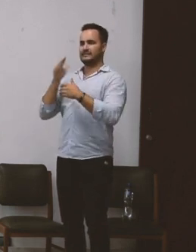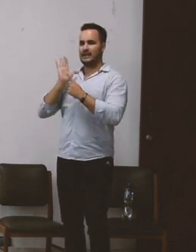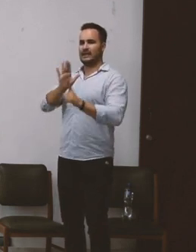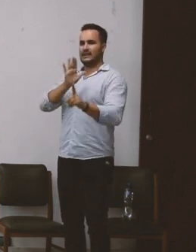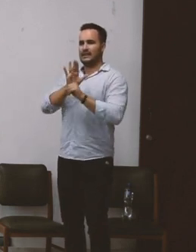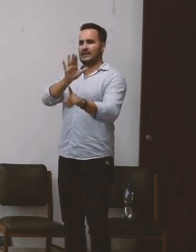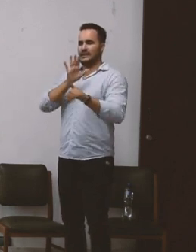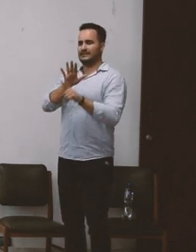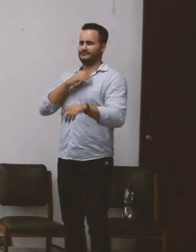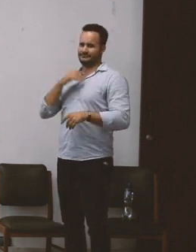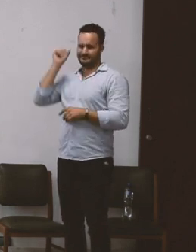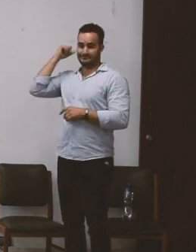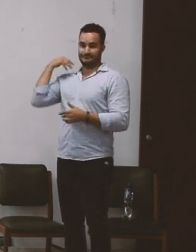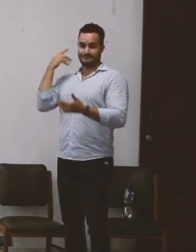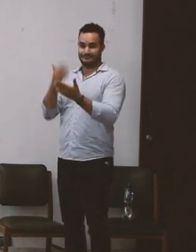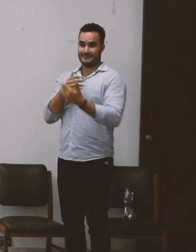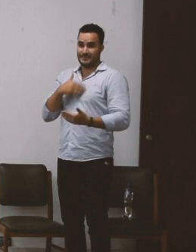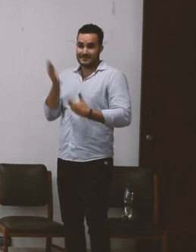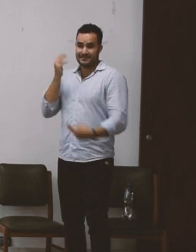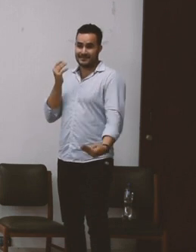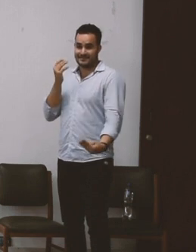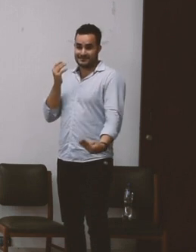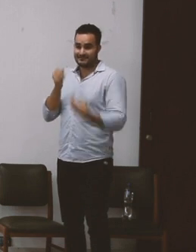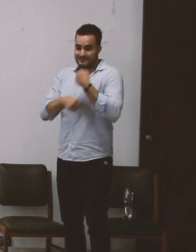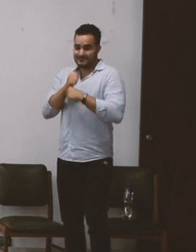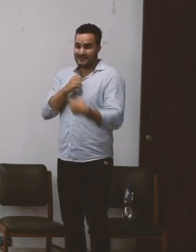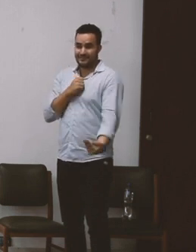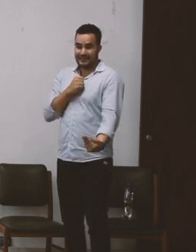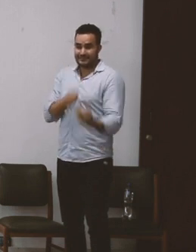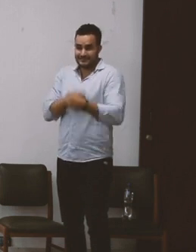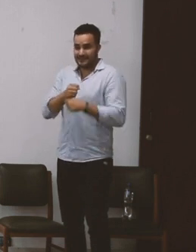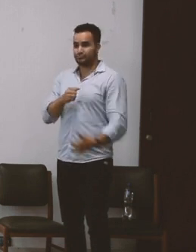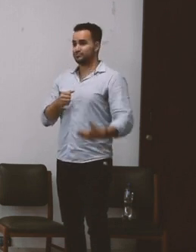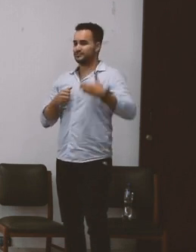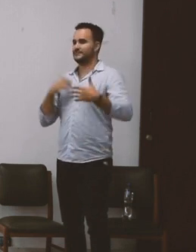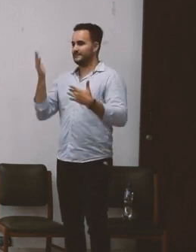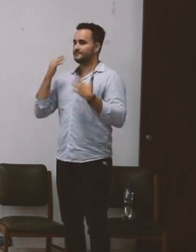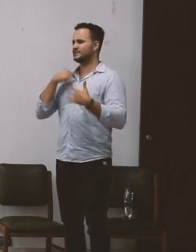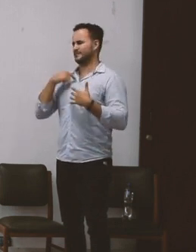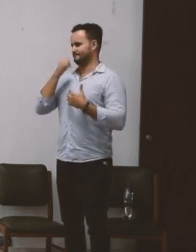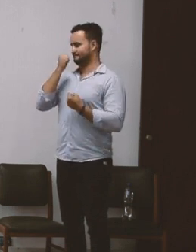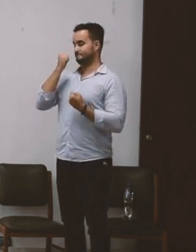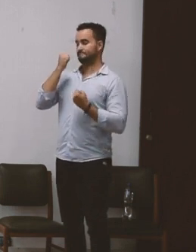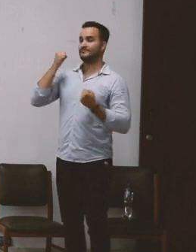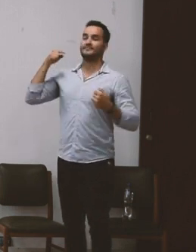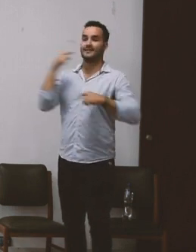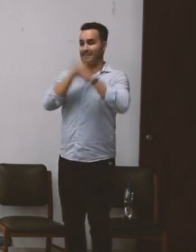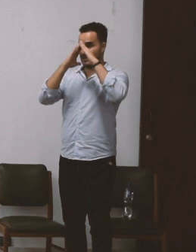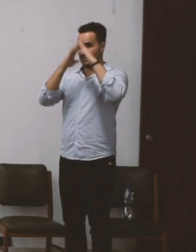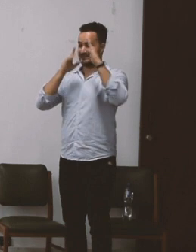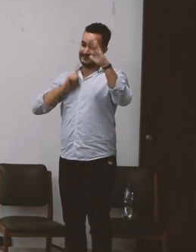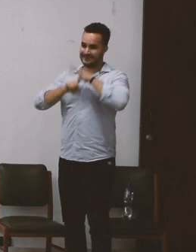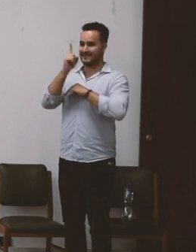escolar desde que tenía la edad de 3 años. Sin poder reaccionar, llegué a mi casa y lloré con mi abuela. No